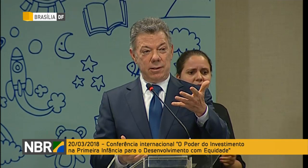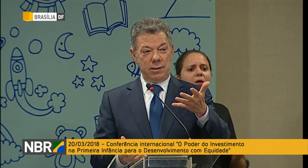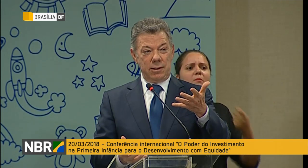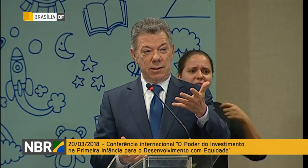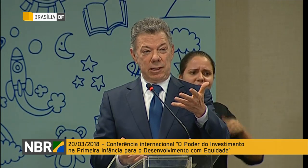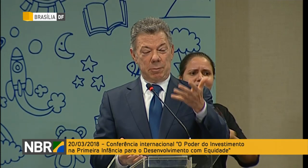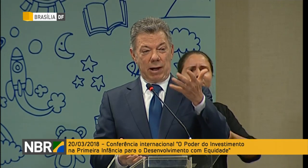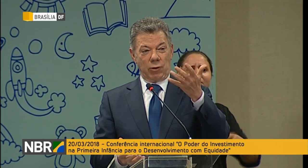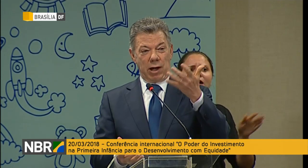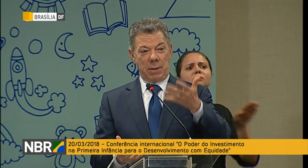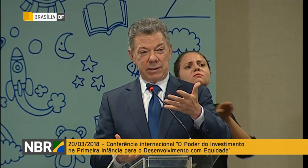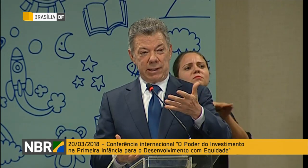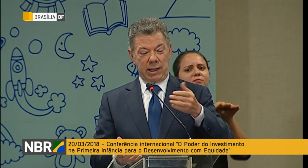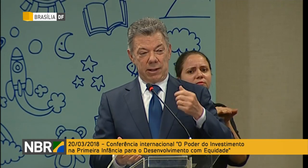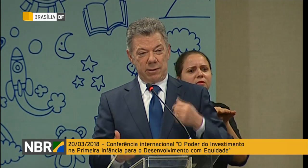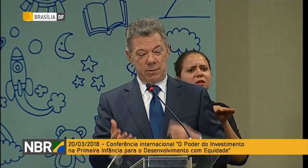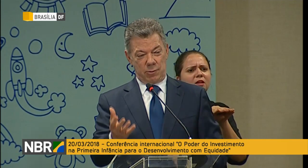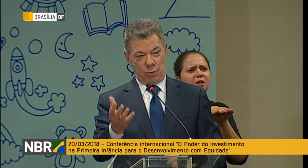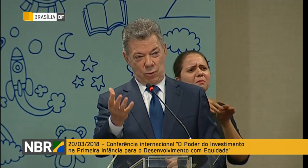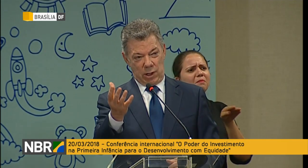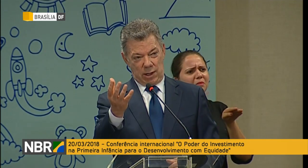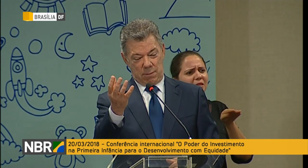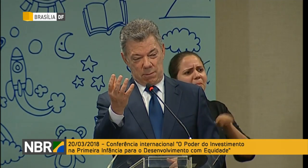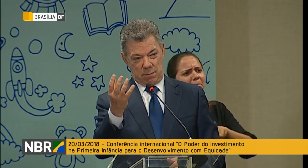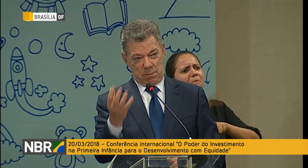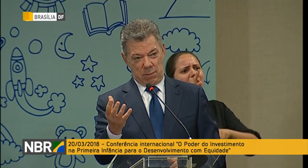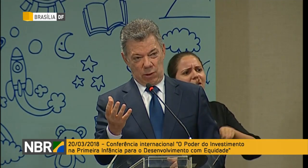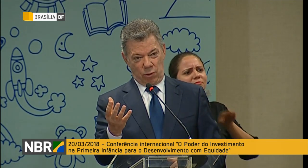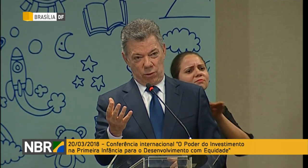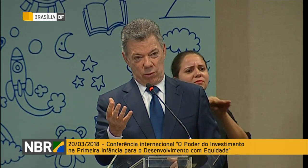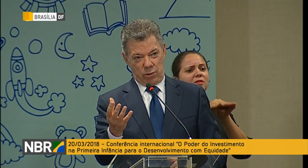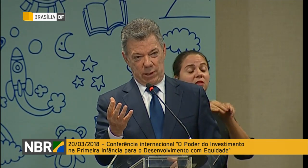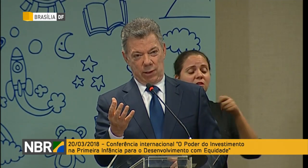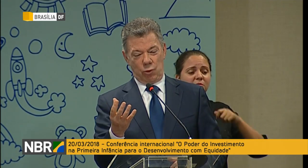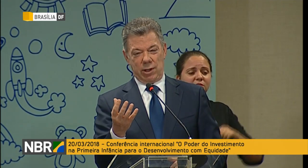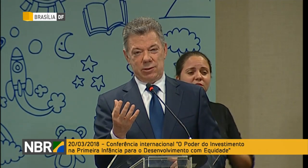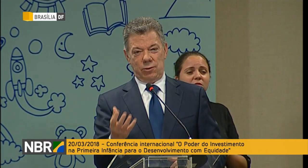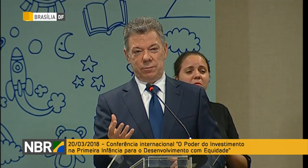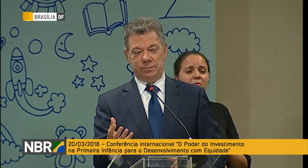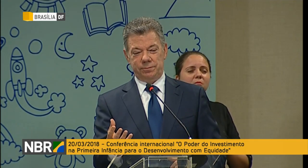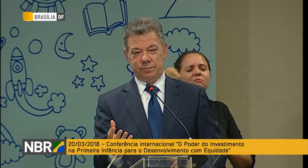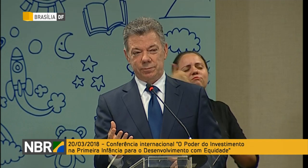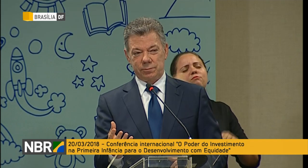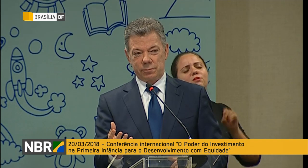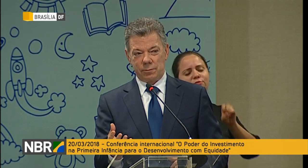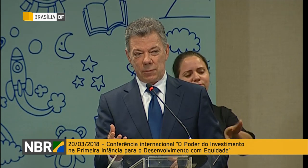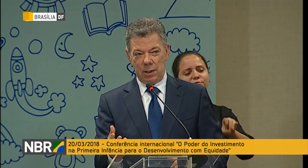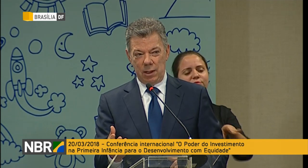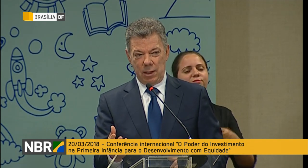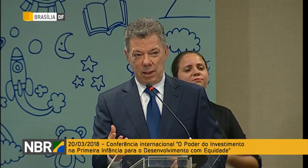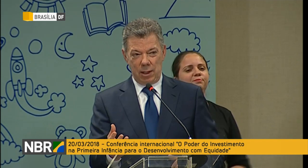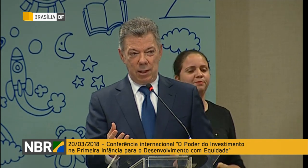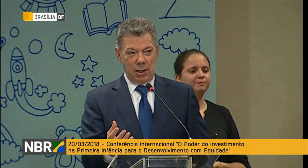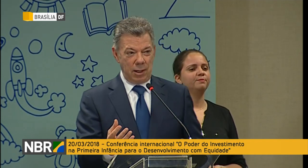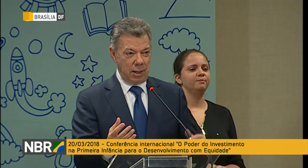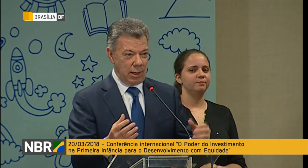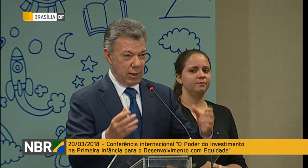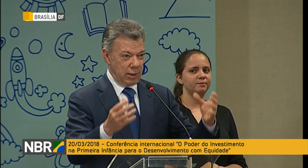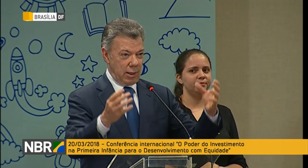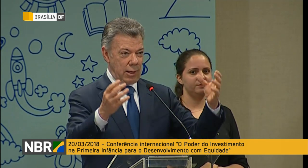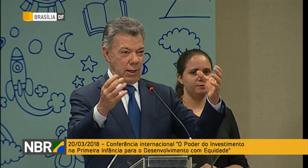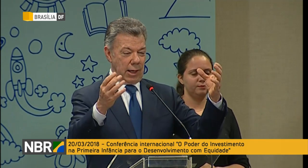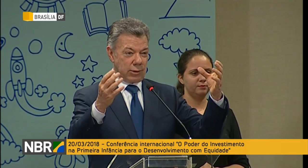nesse estado de mais equidade, precisava-se de mais equidade para que pudesse se encontrar uma melhor educação.